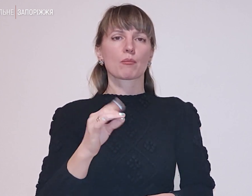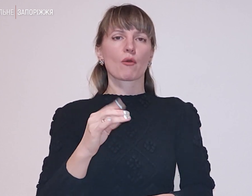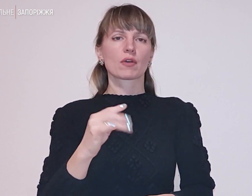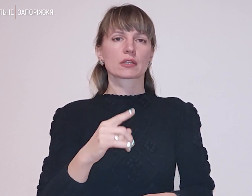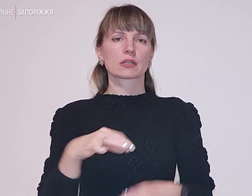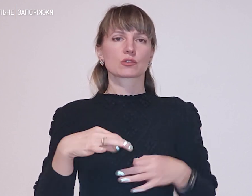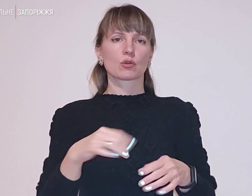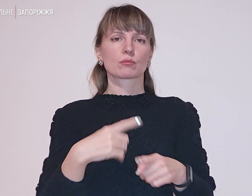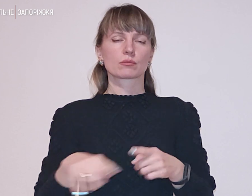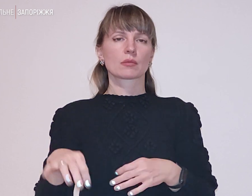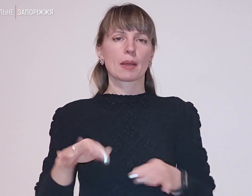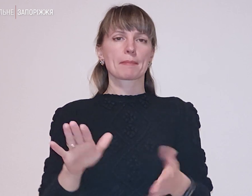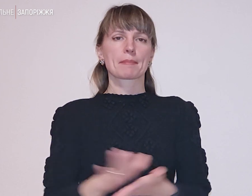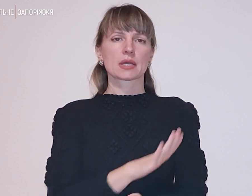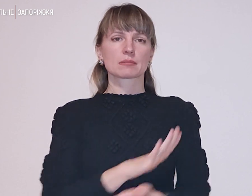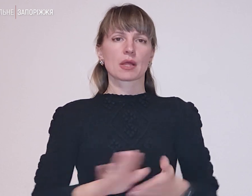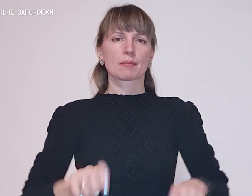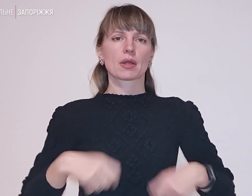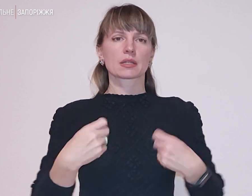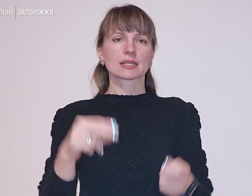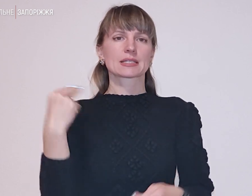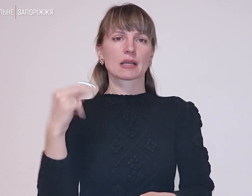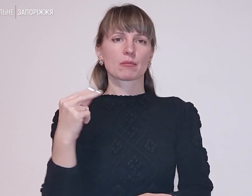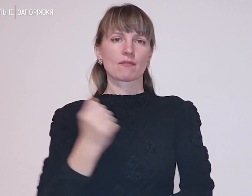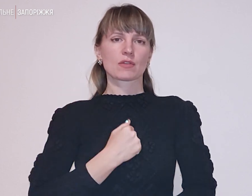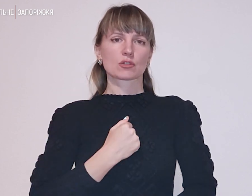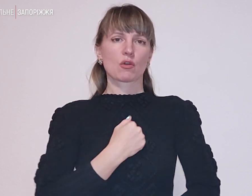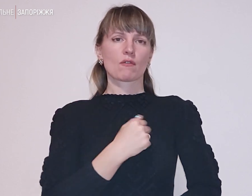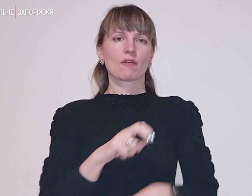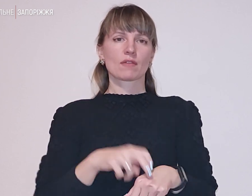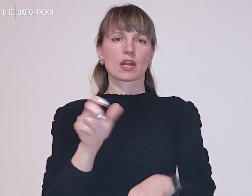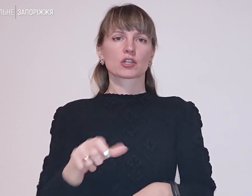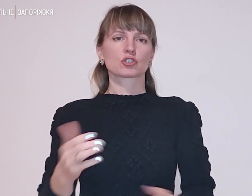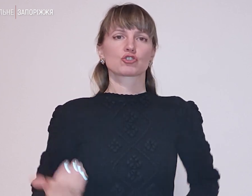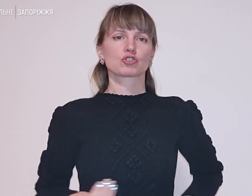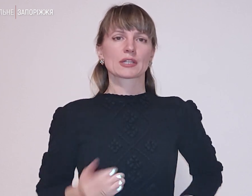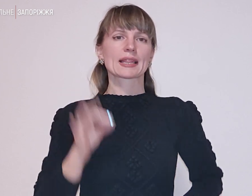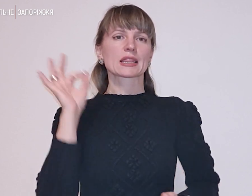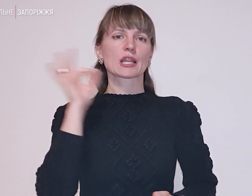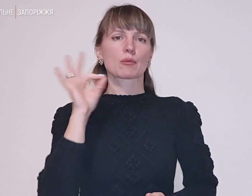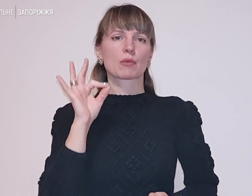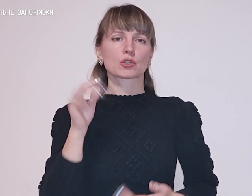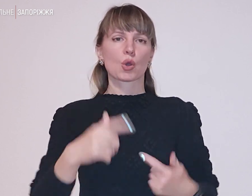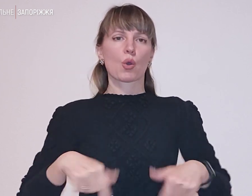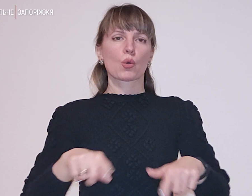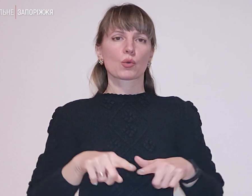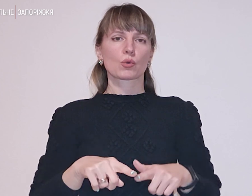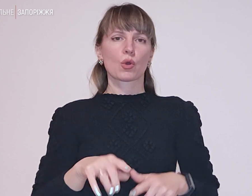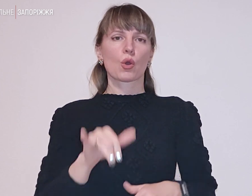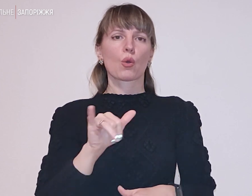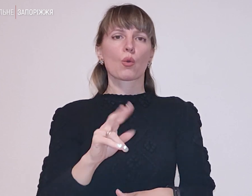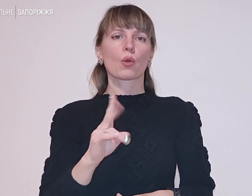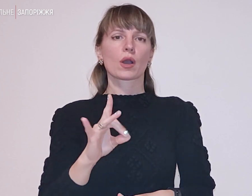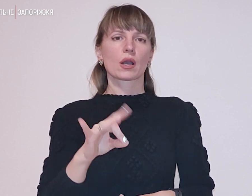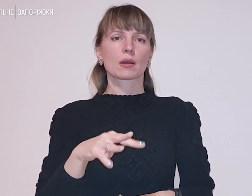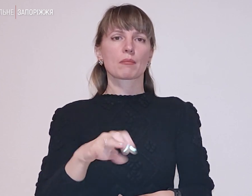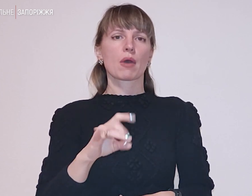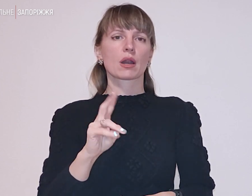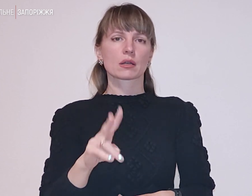допомоги безплатно передали запорізьким військовим медикам жителі німецького округу Укрмарк. Вона повністю з